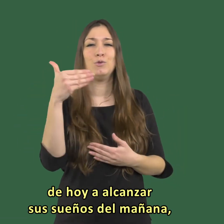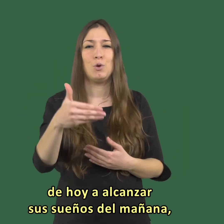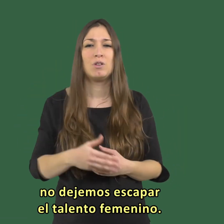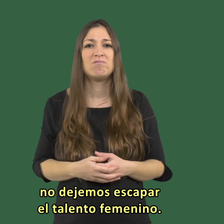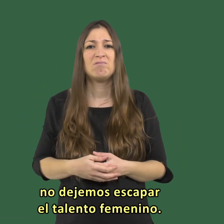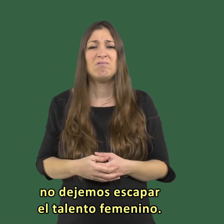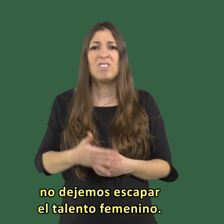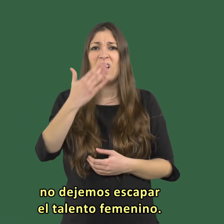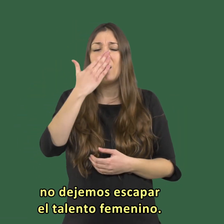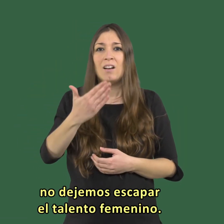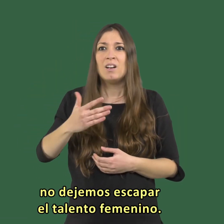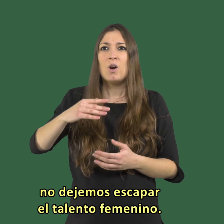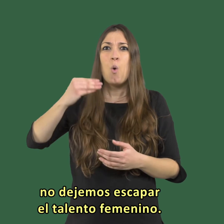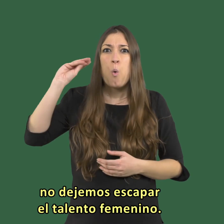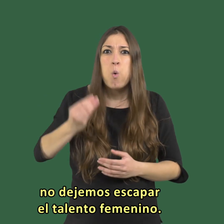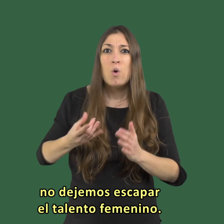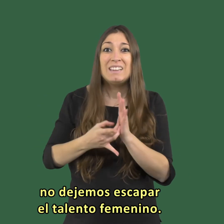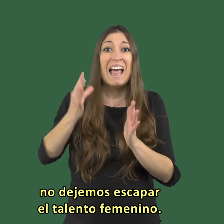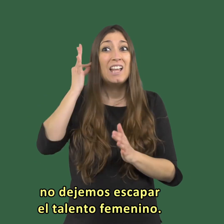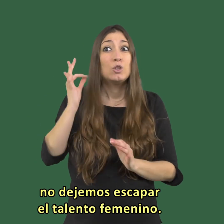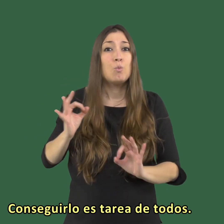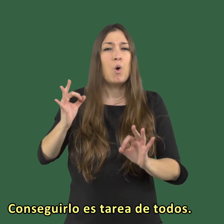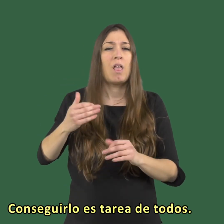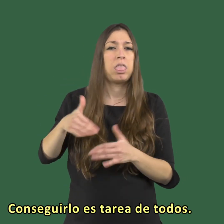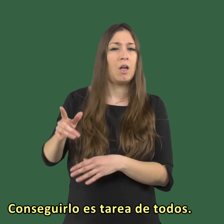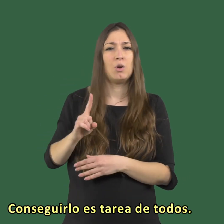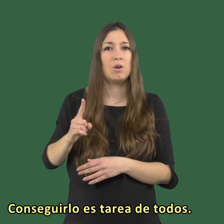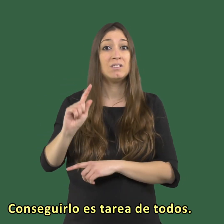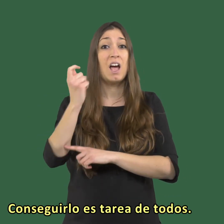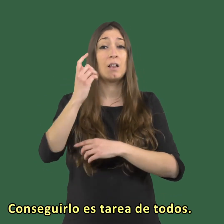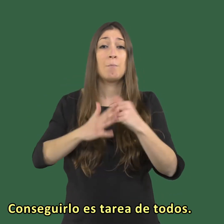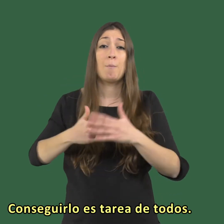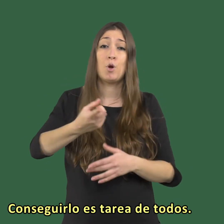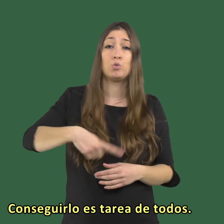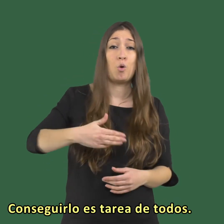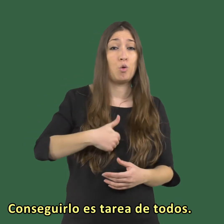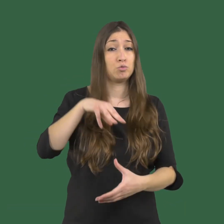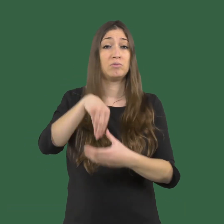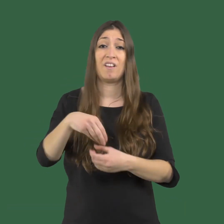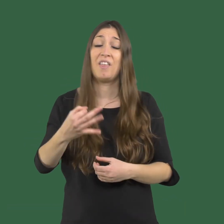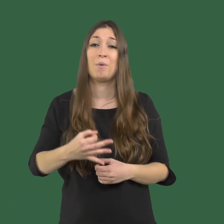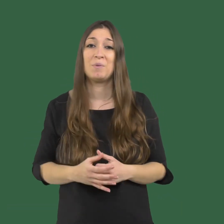mañana. No dejemos escapar el talento femenino. Conseguirlo es tarea de todos.